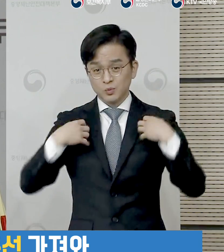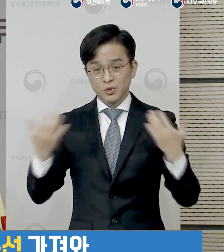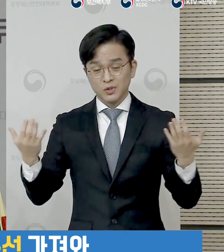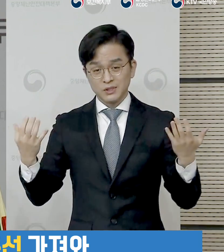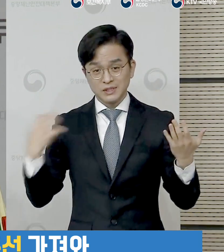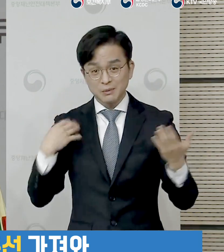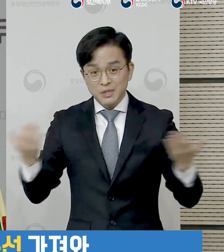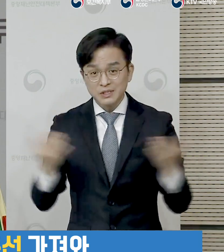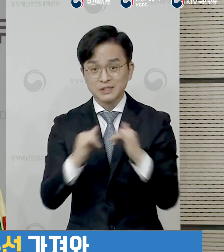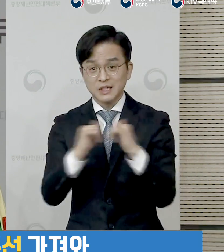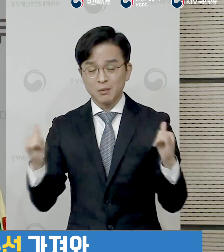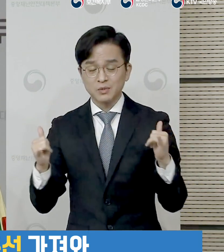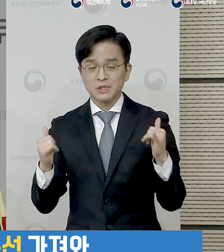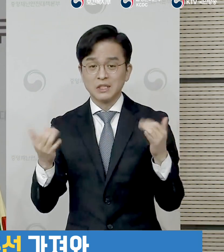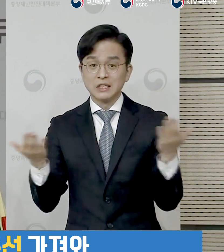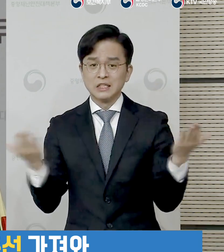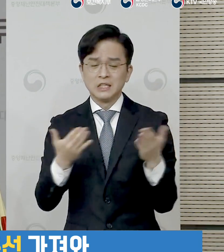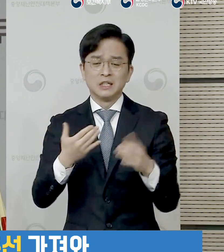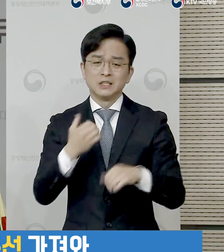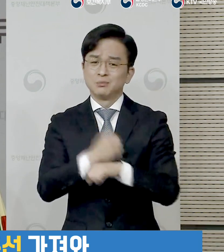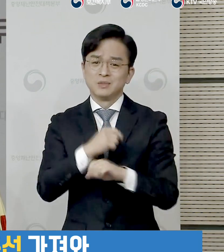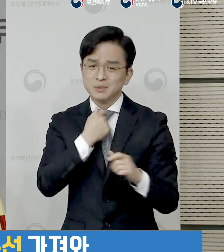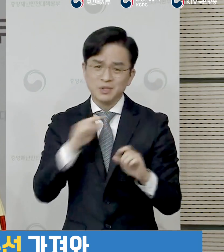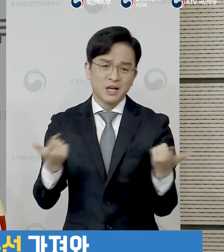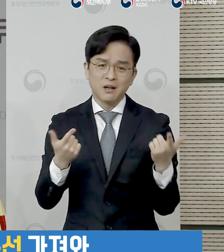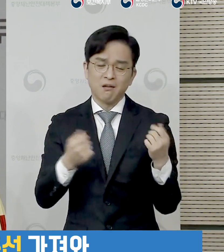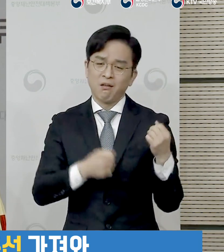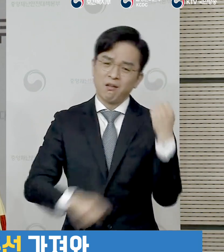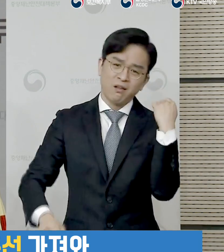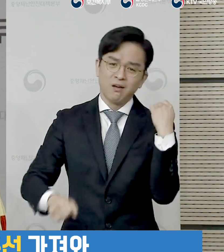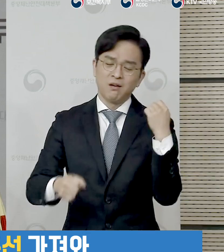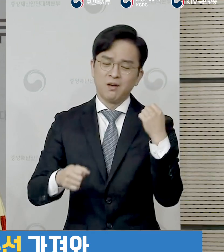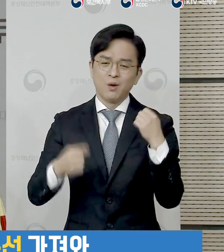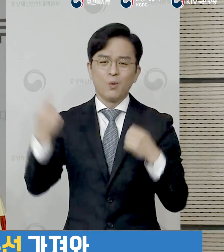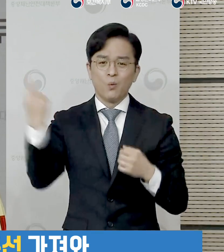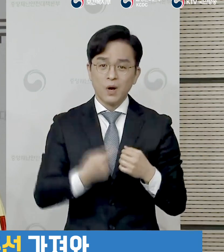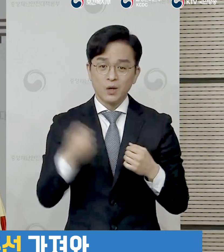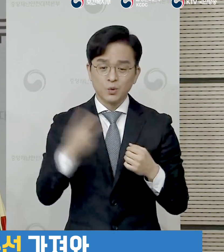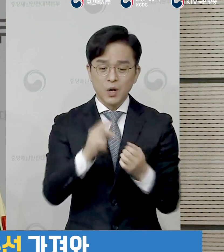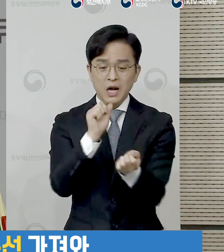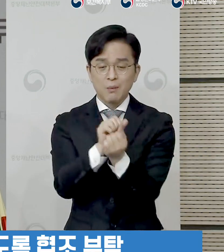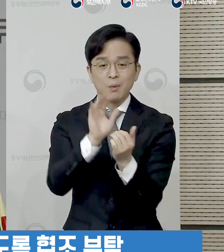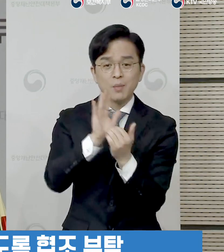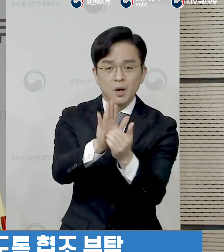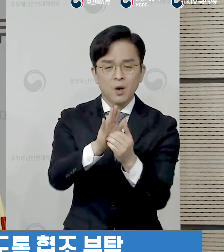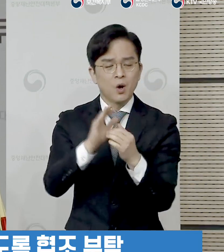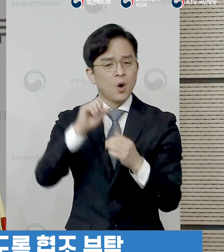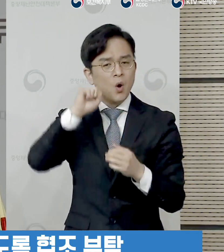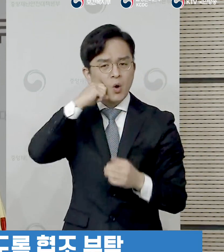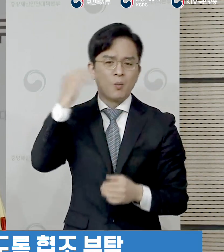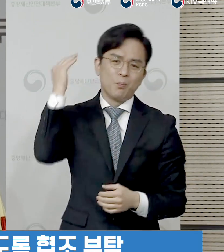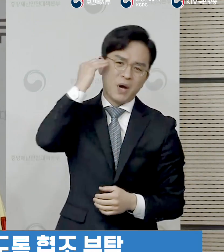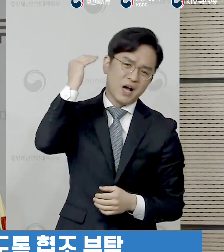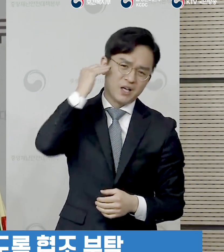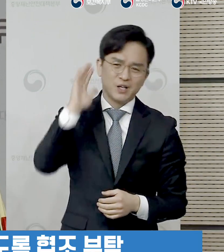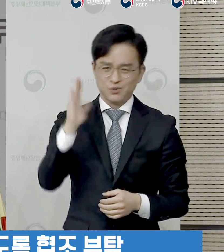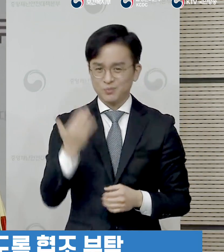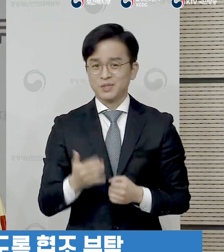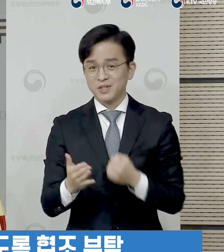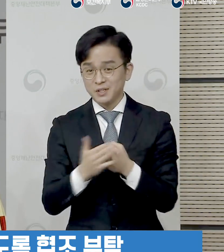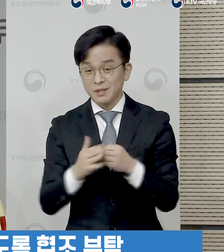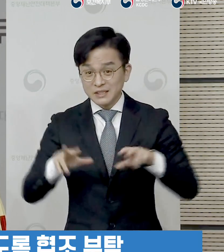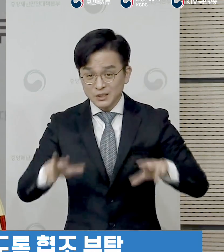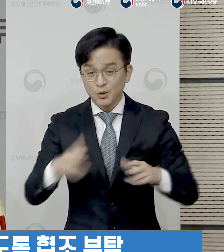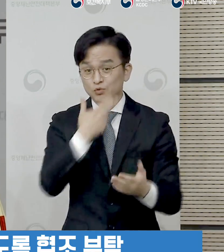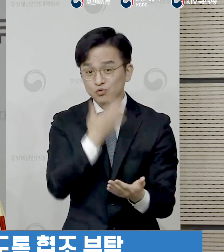체계에 혼선을 가져와 코로나19의 효과적인 방역을 어렵게 합니다. 지금은 모두가 힘을 모아